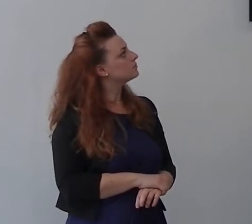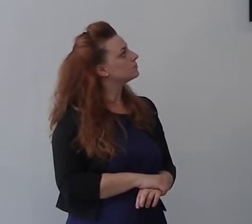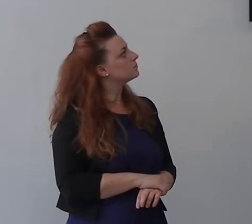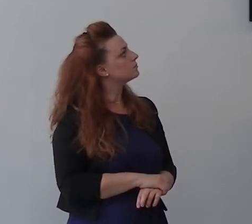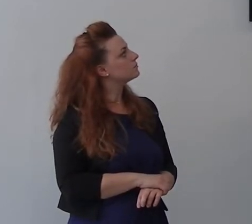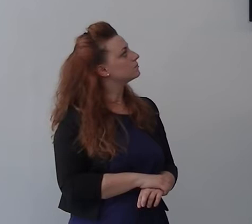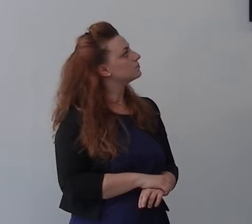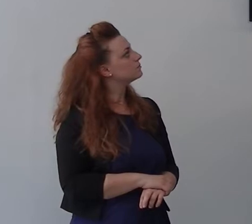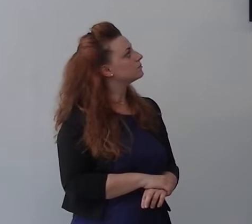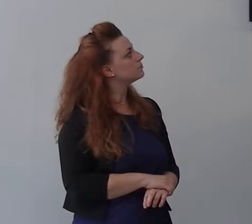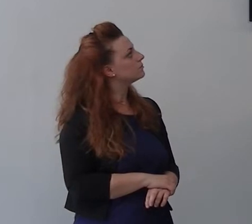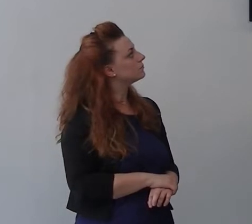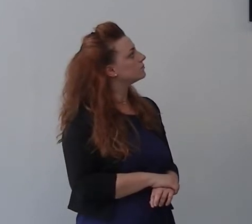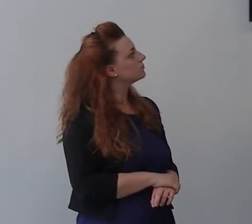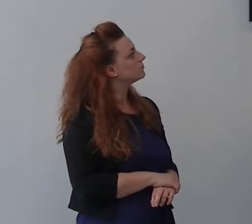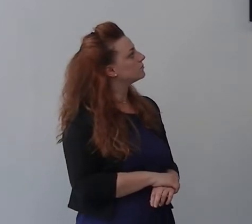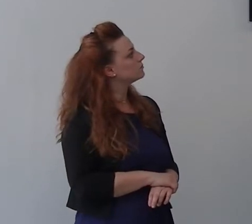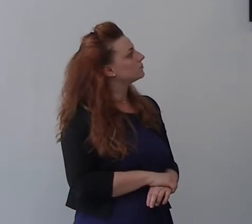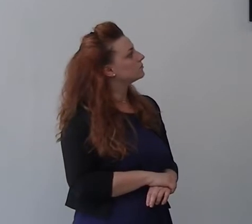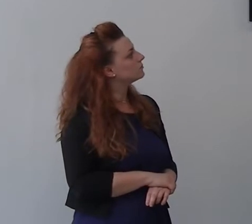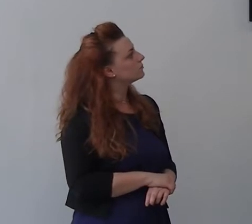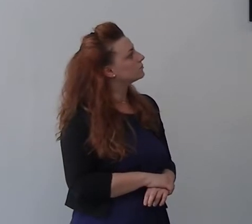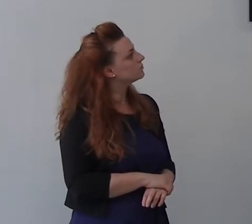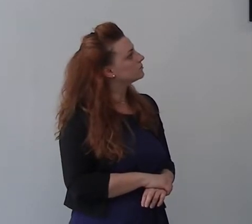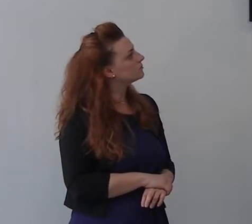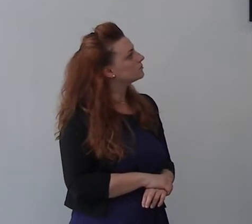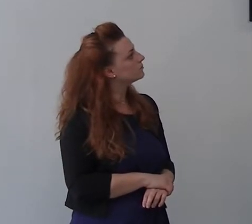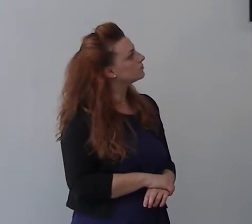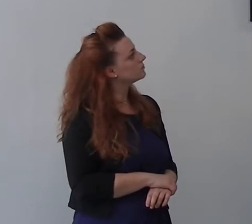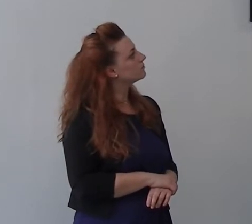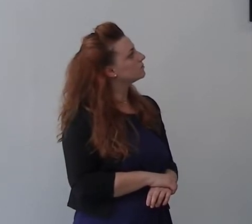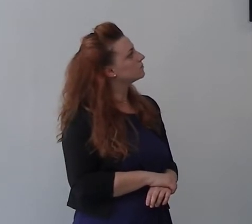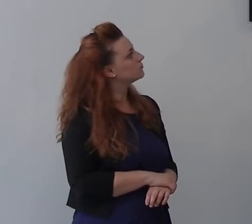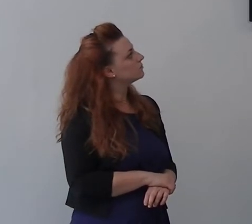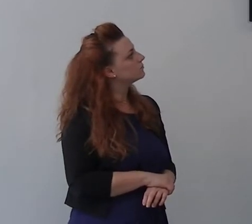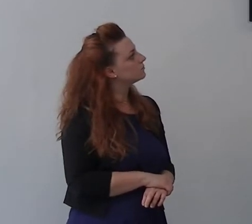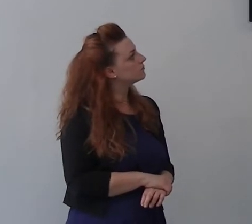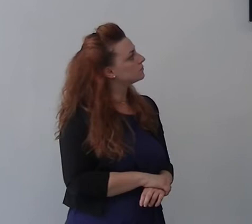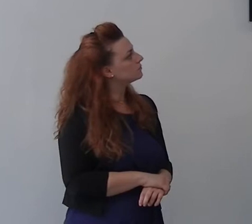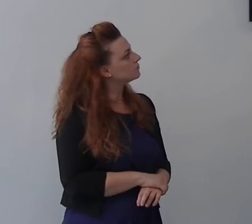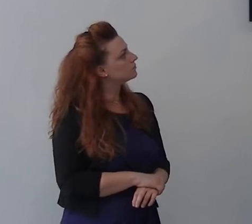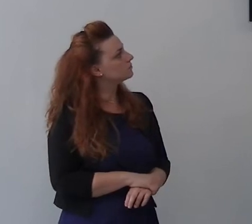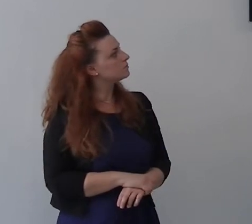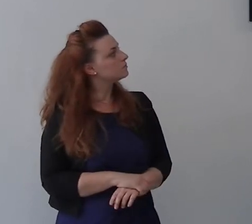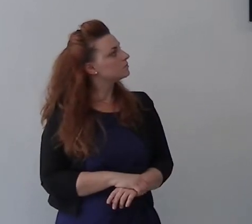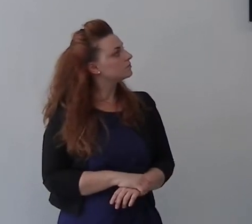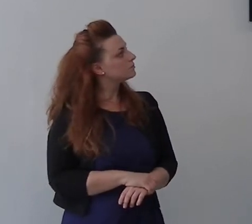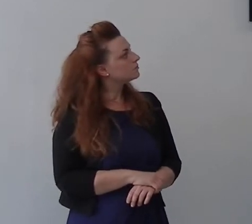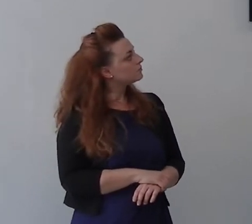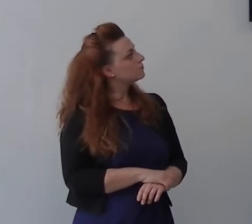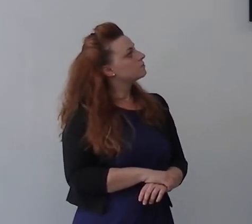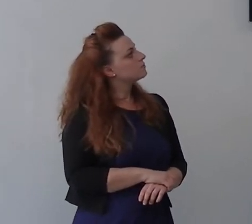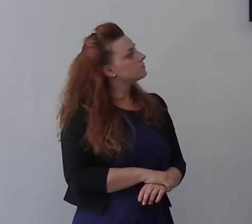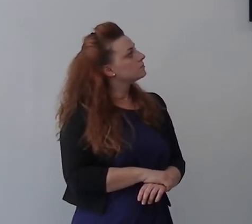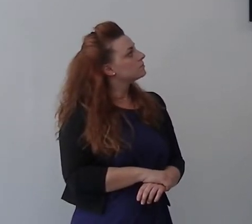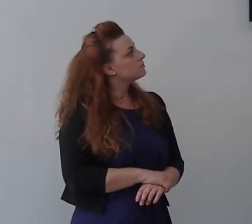un segno miracoloso, ma non riceverà nessun segno, eccetto il segno del profeta Giona. Come